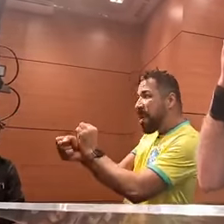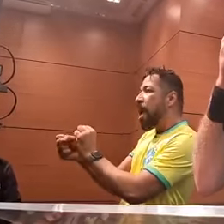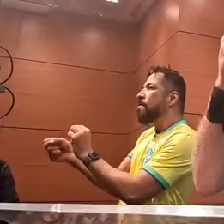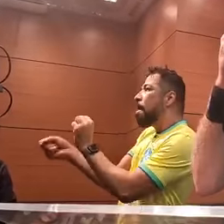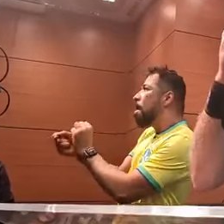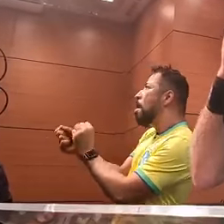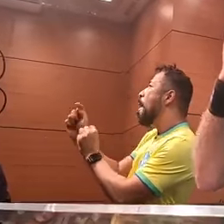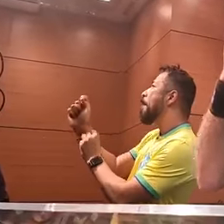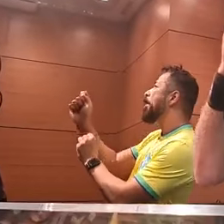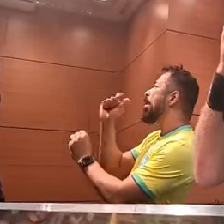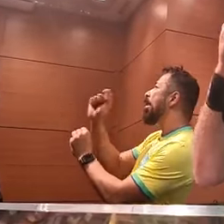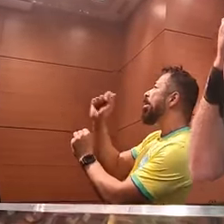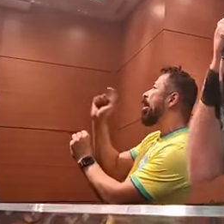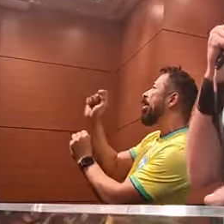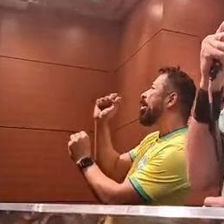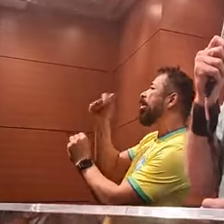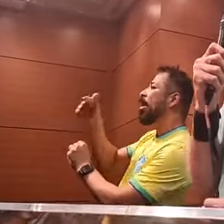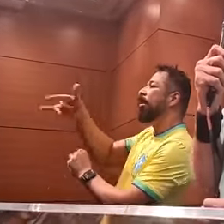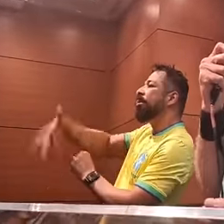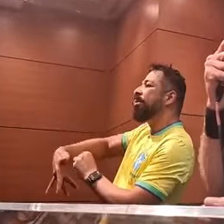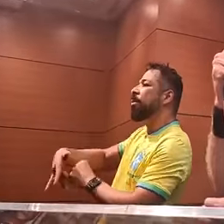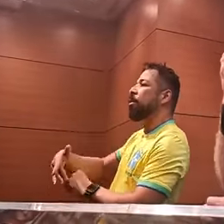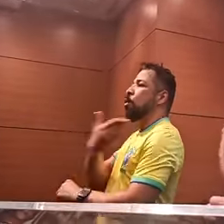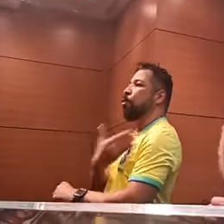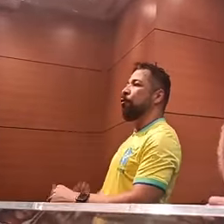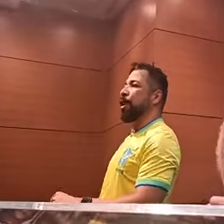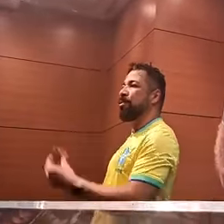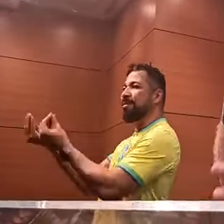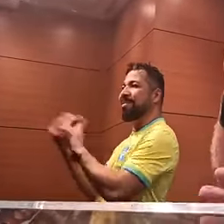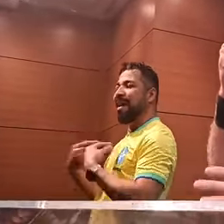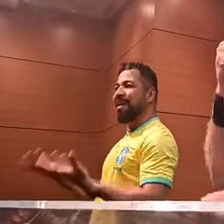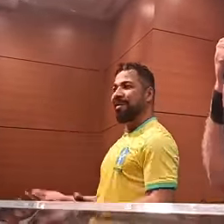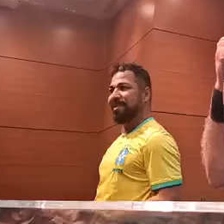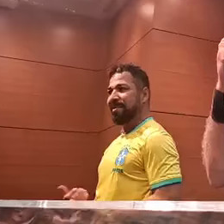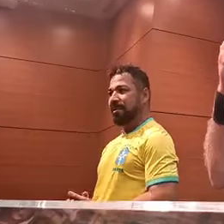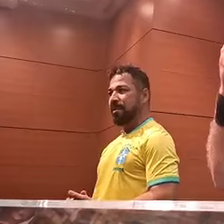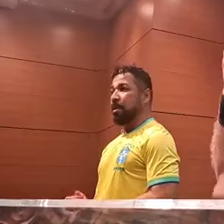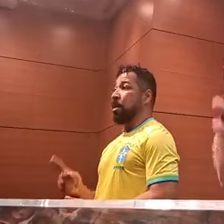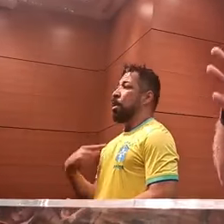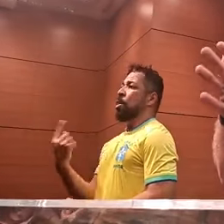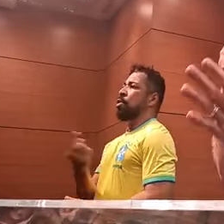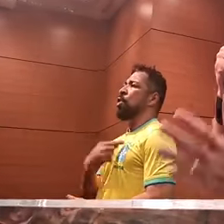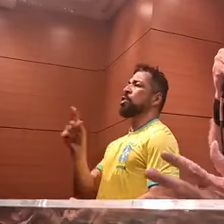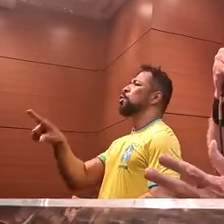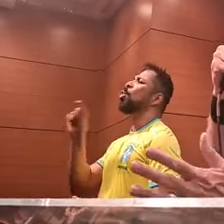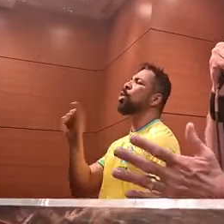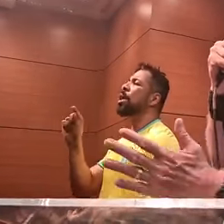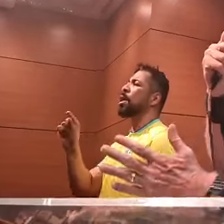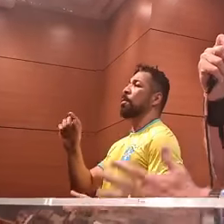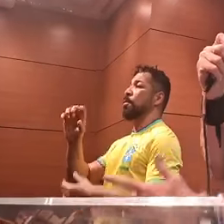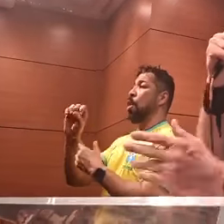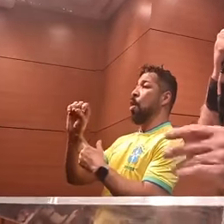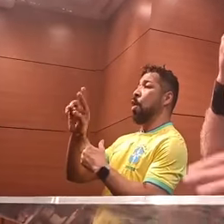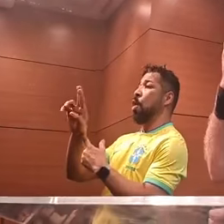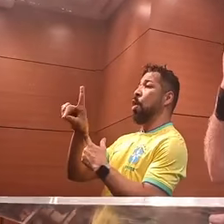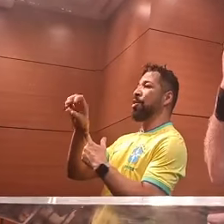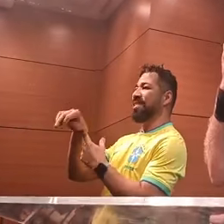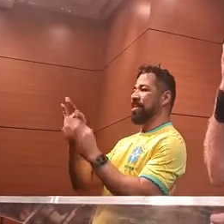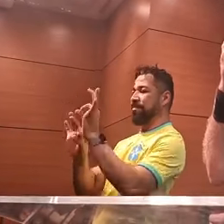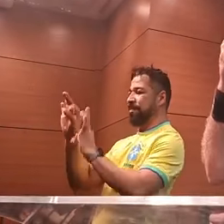migalhas oferecidas pelo Estado. O que nós queremos é ordem e